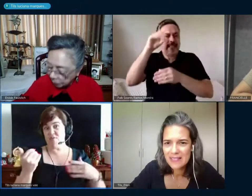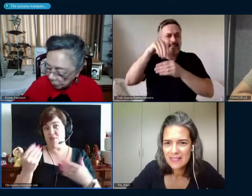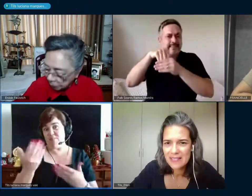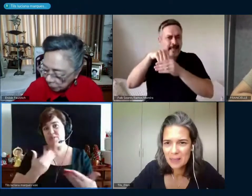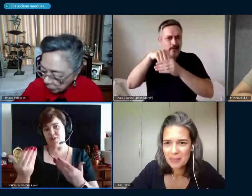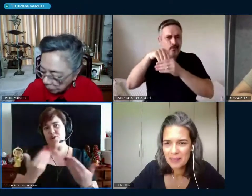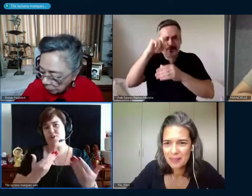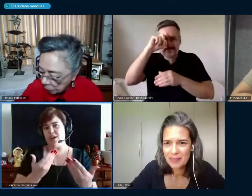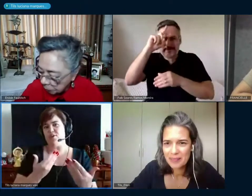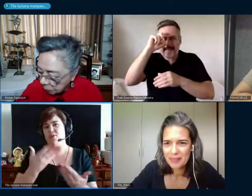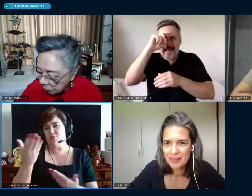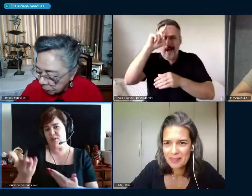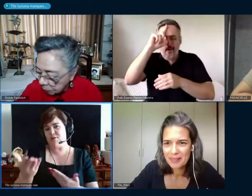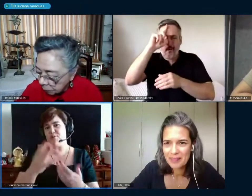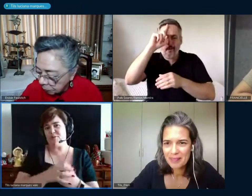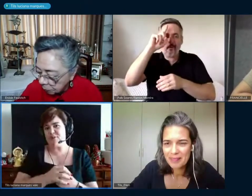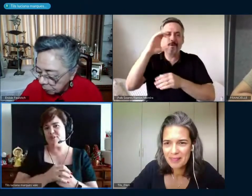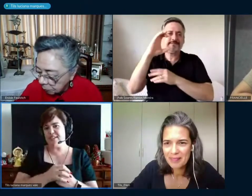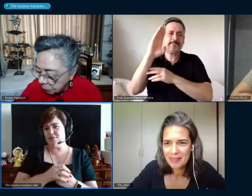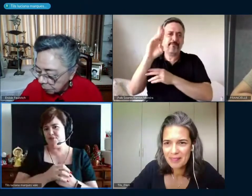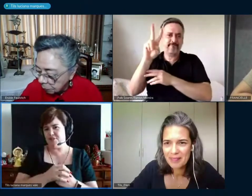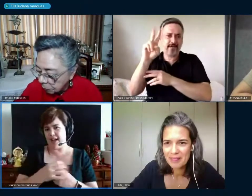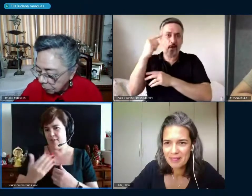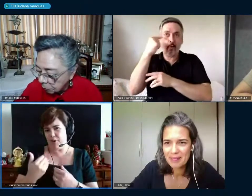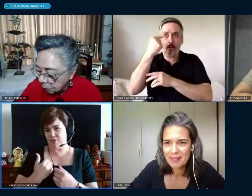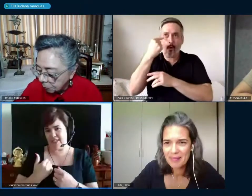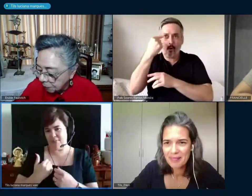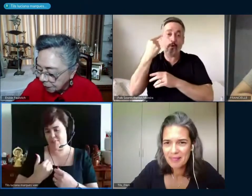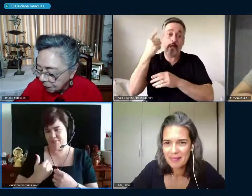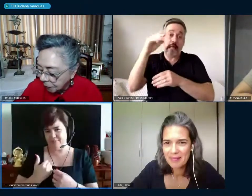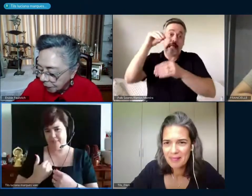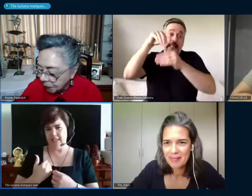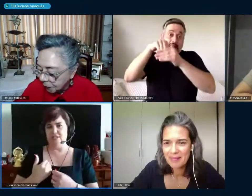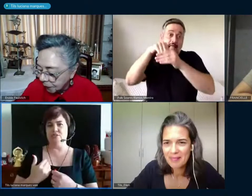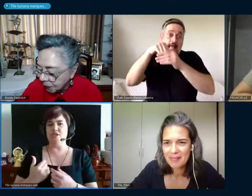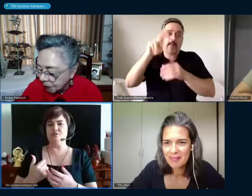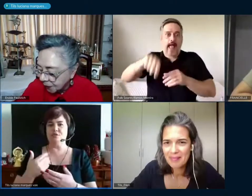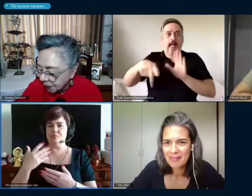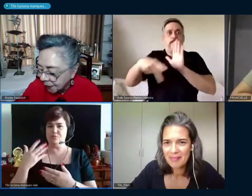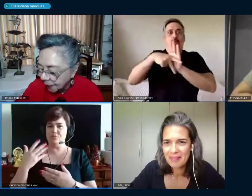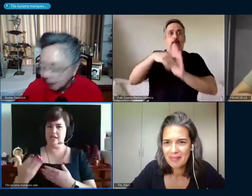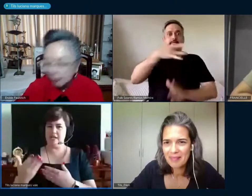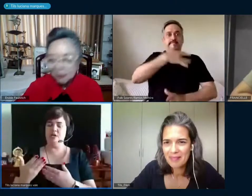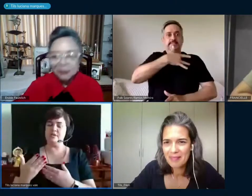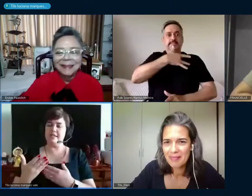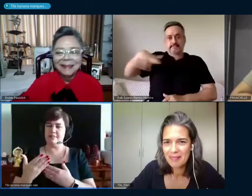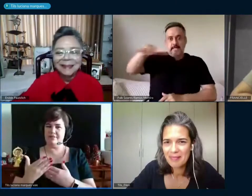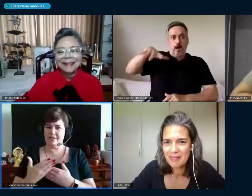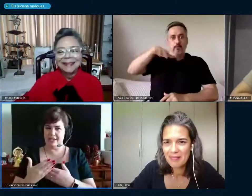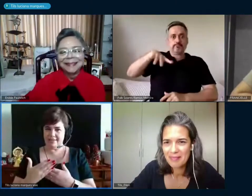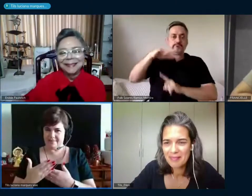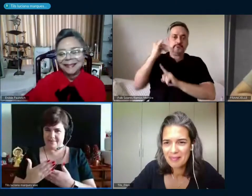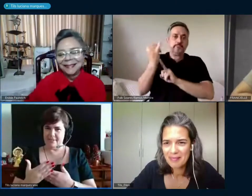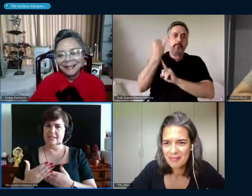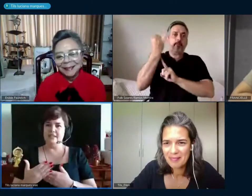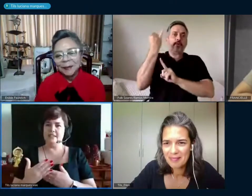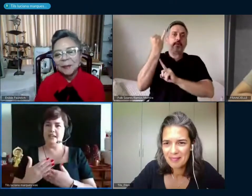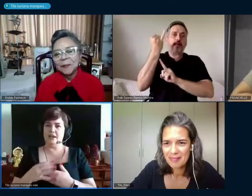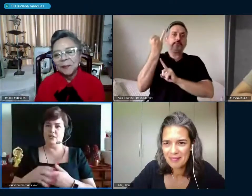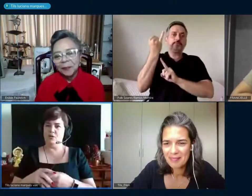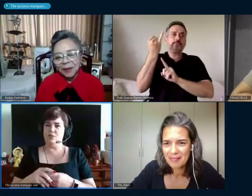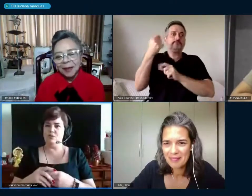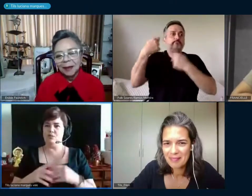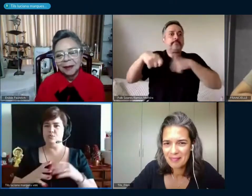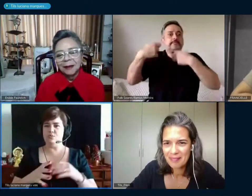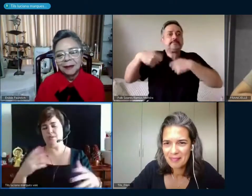Inclusive, um episódio que ocorreu comigo com a professora Enilde, há pouco tempo. Nós fomos ao CBV, que